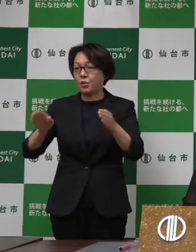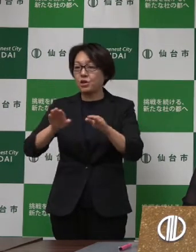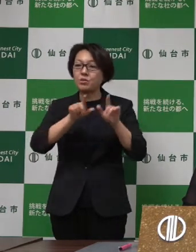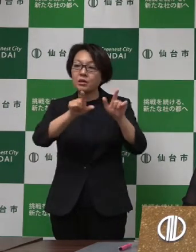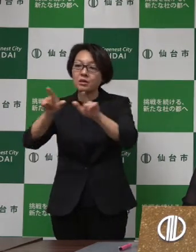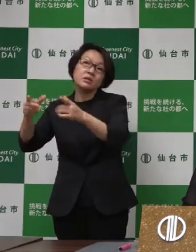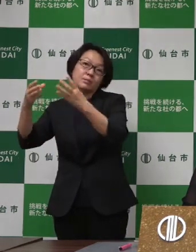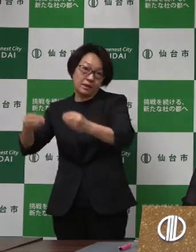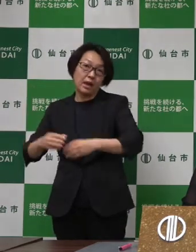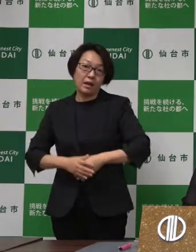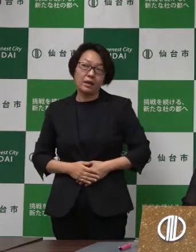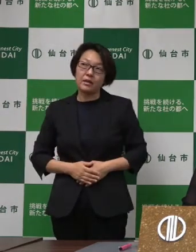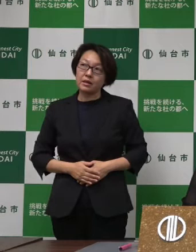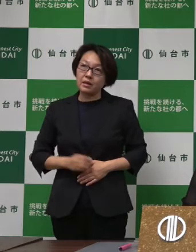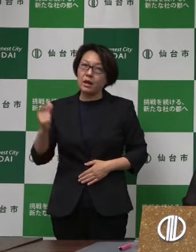早ければ